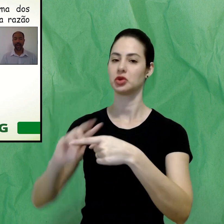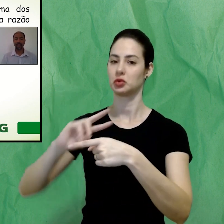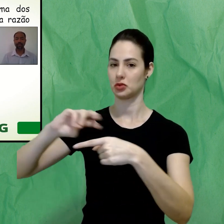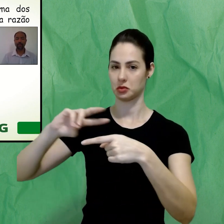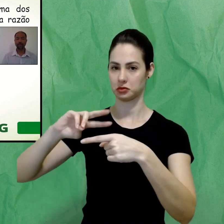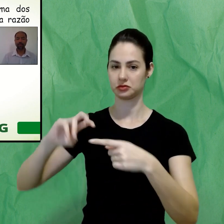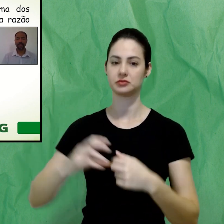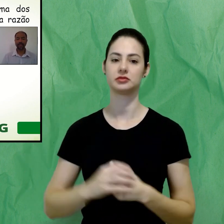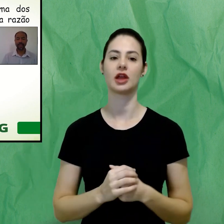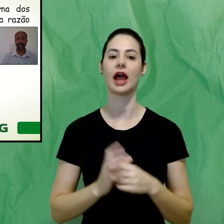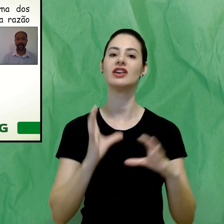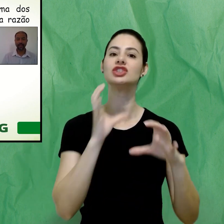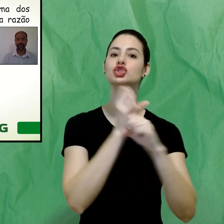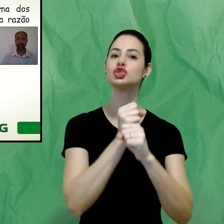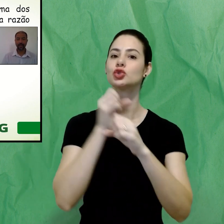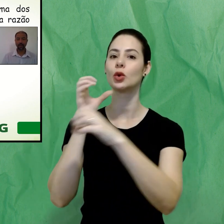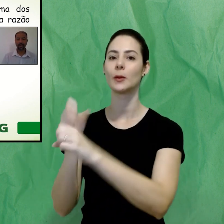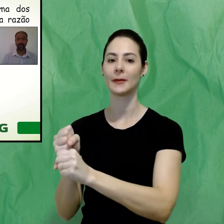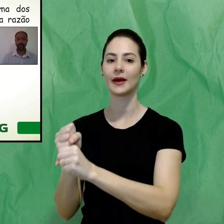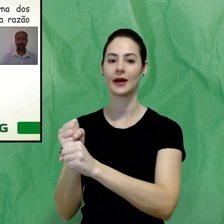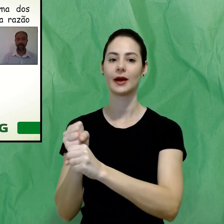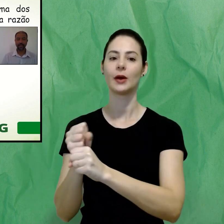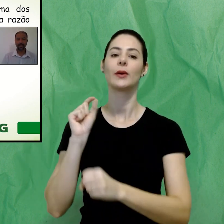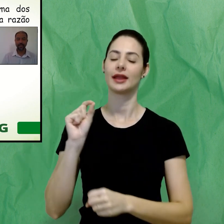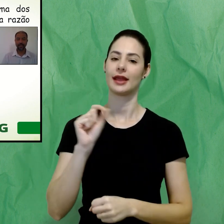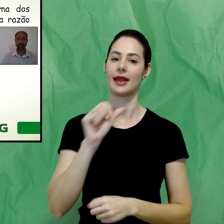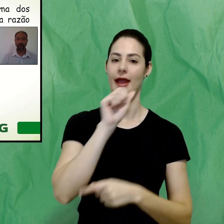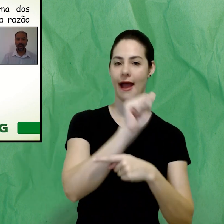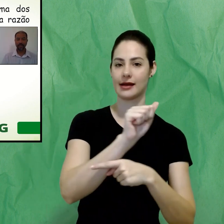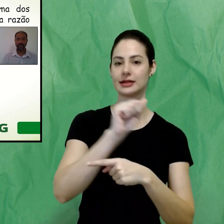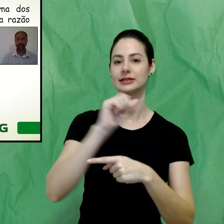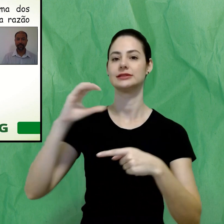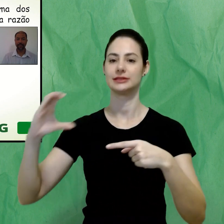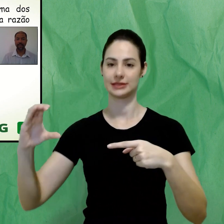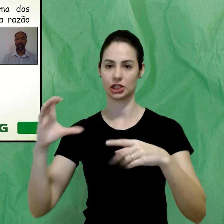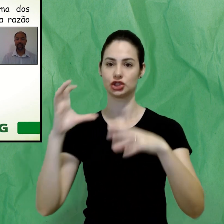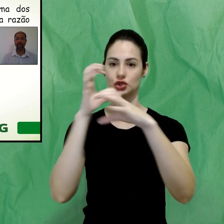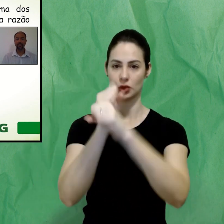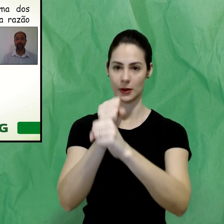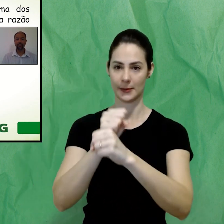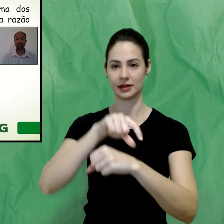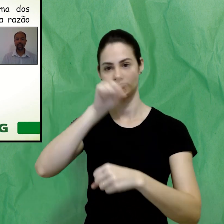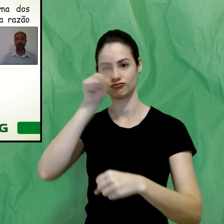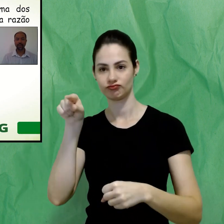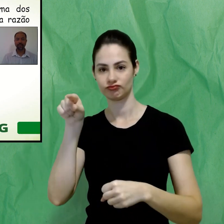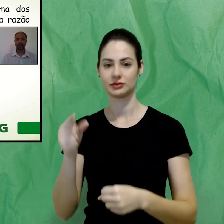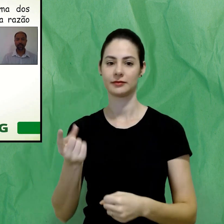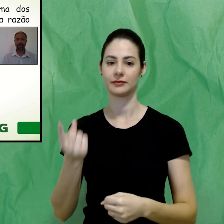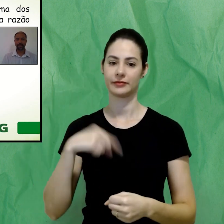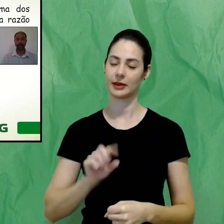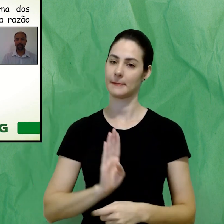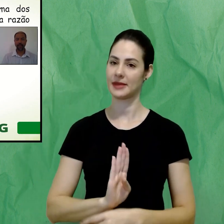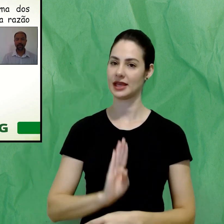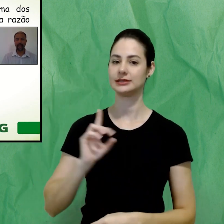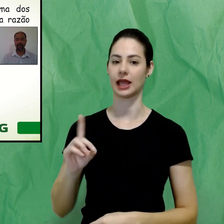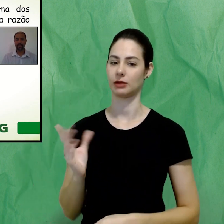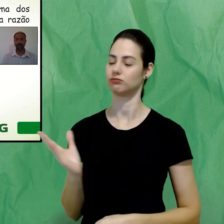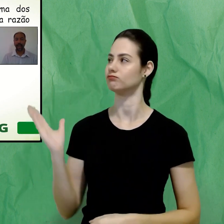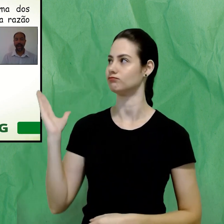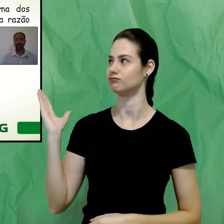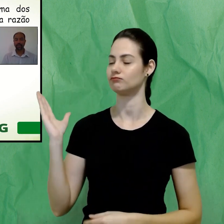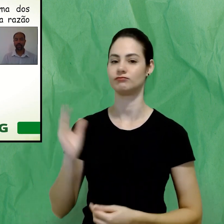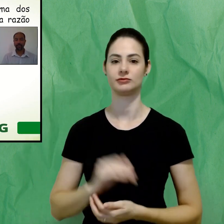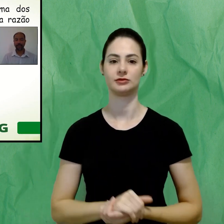para D. A soma dos antecedentes. Os antecedentes são A e C. E dos consequentes, são B